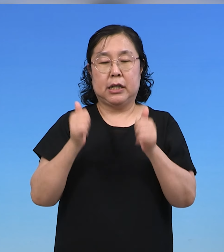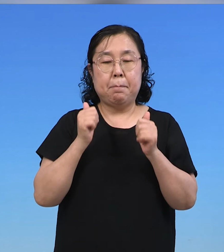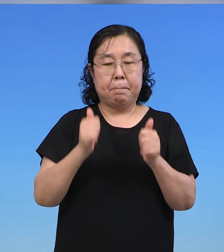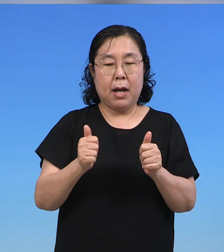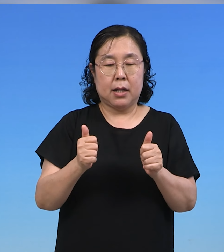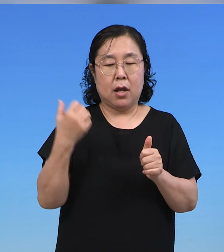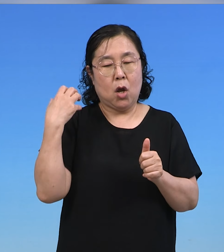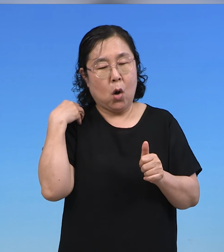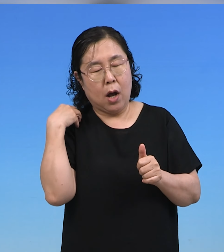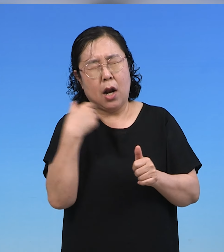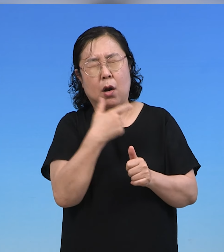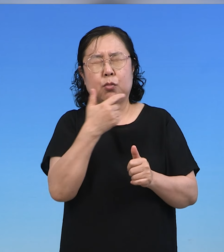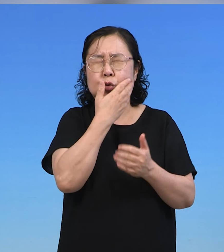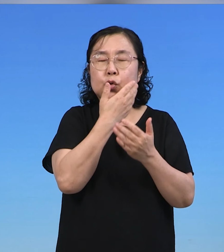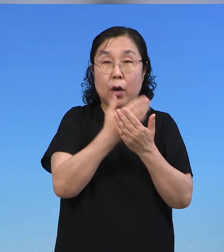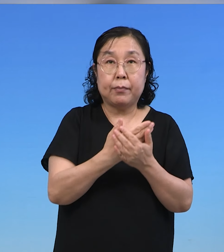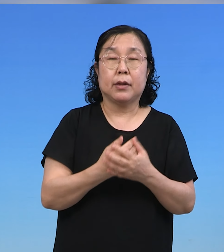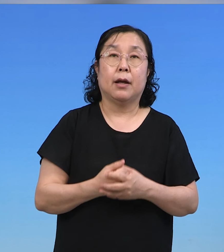있잖아요.